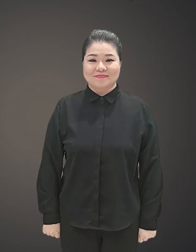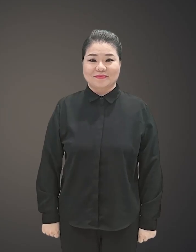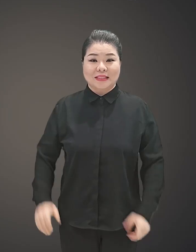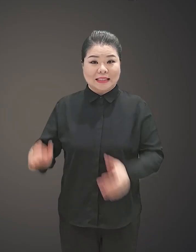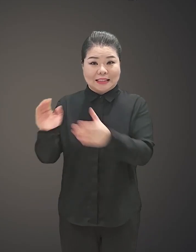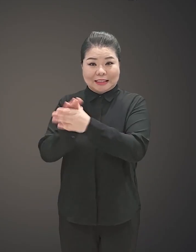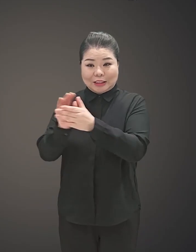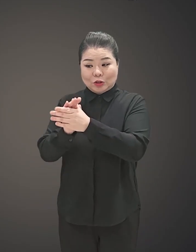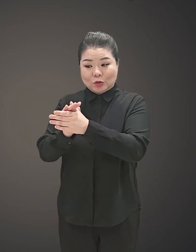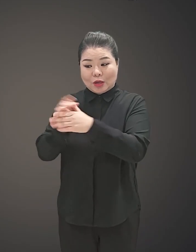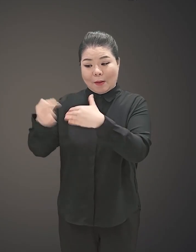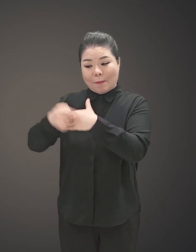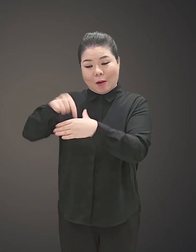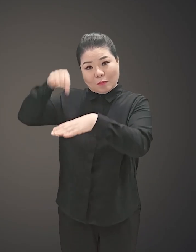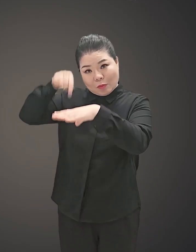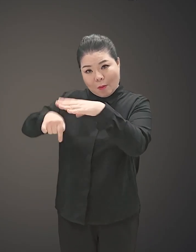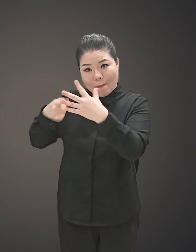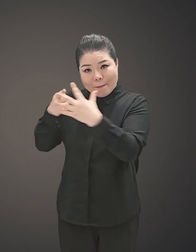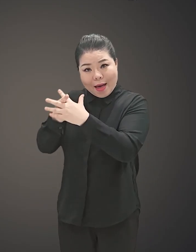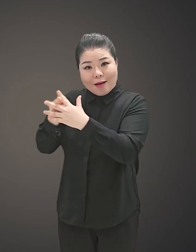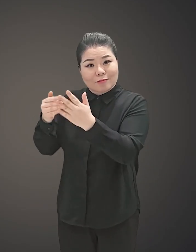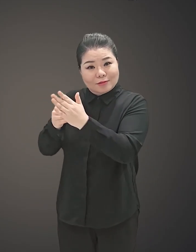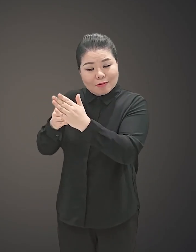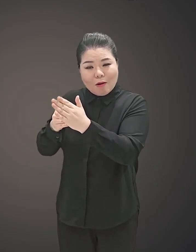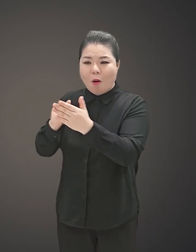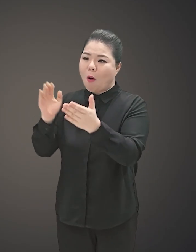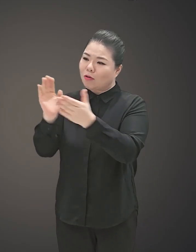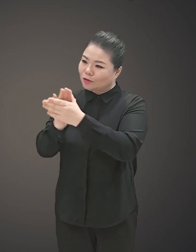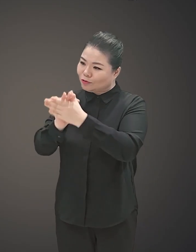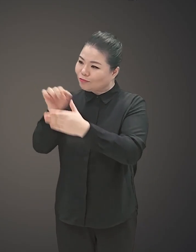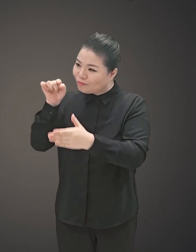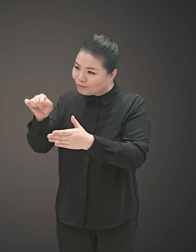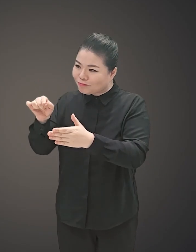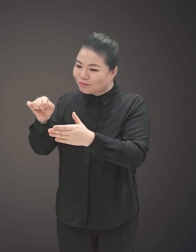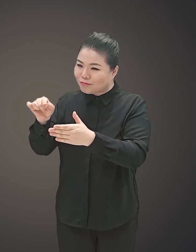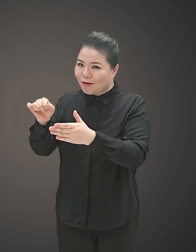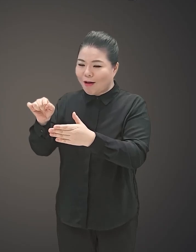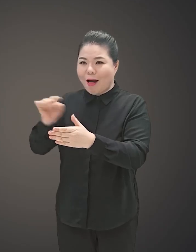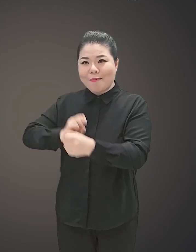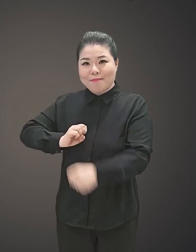알게 되면 잃어버린 시우의 본능도 찾게 될까요?